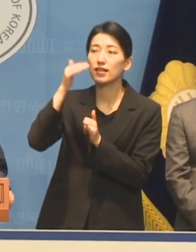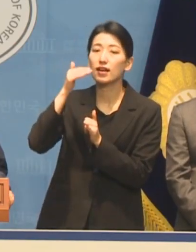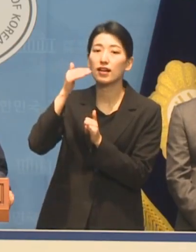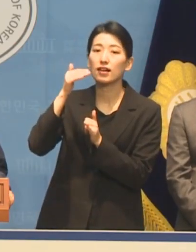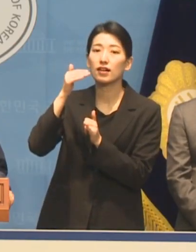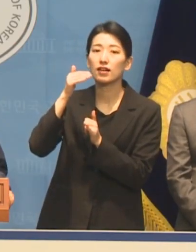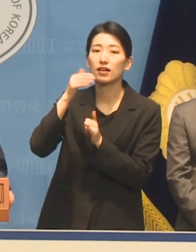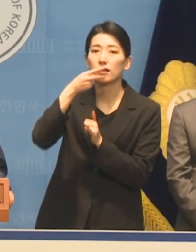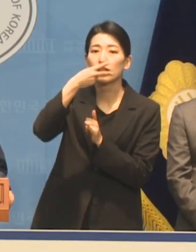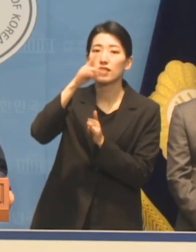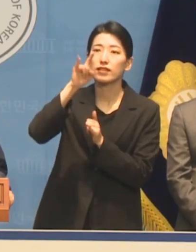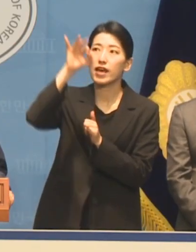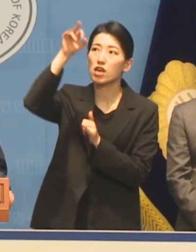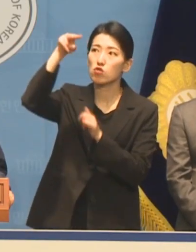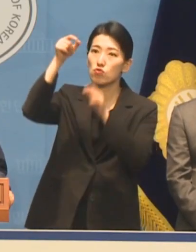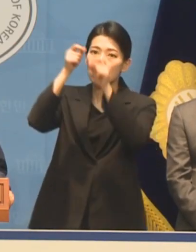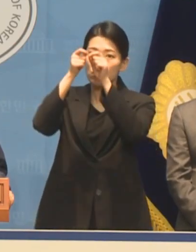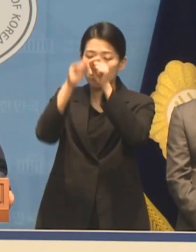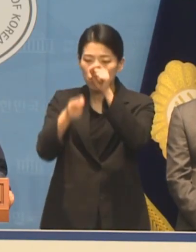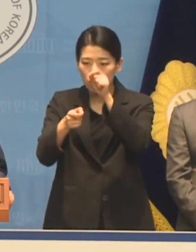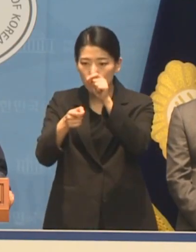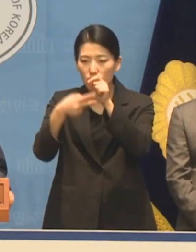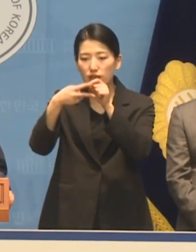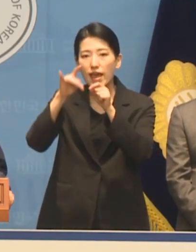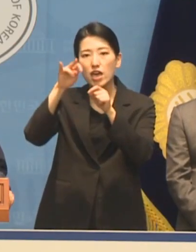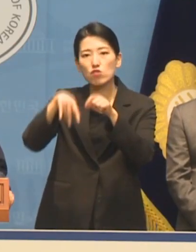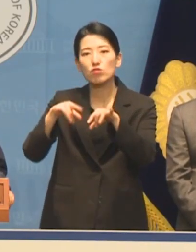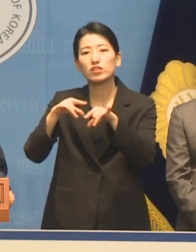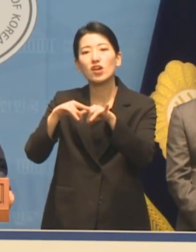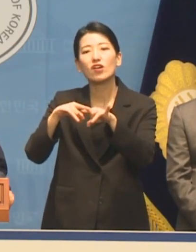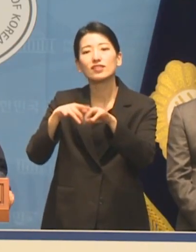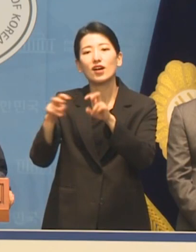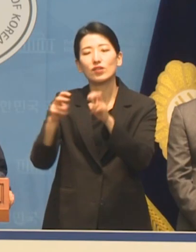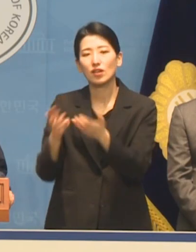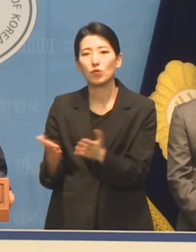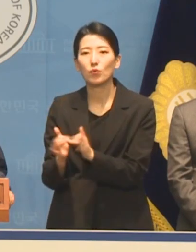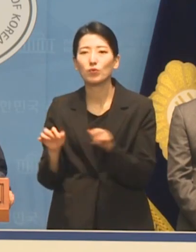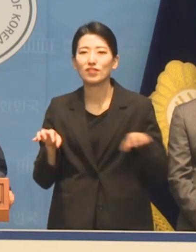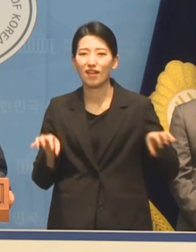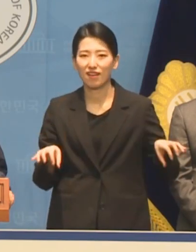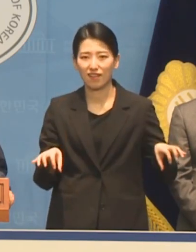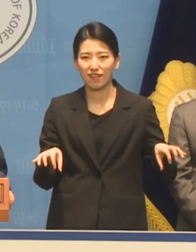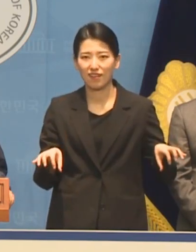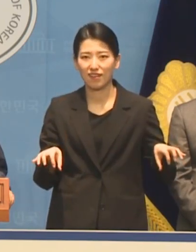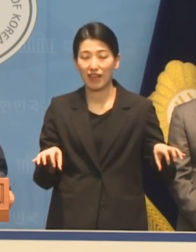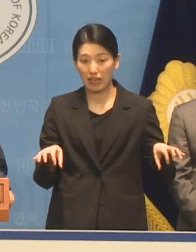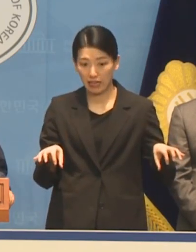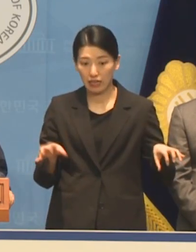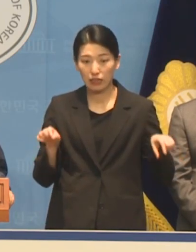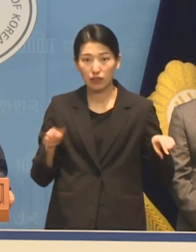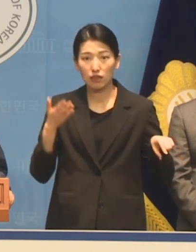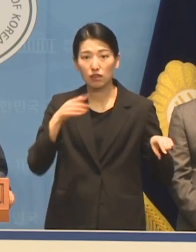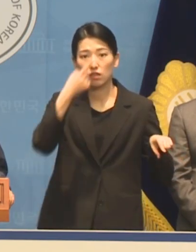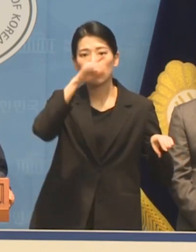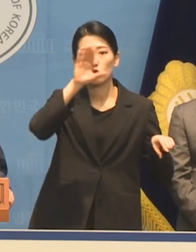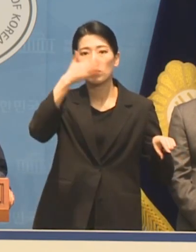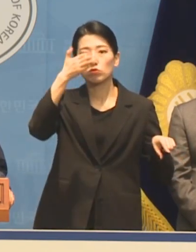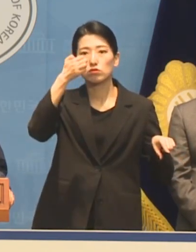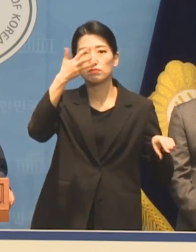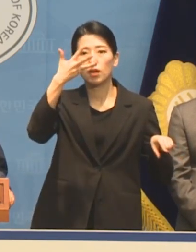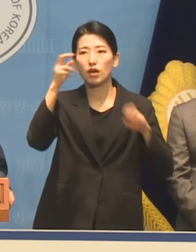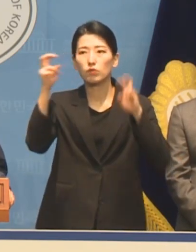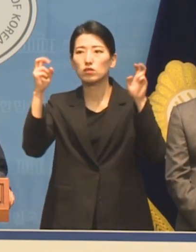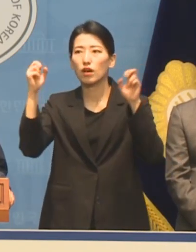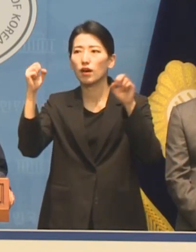있는 대우그룹 산하 대우전자 소속 노동자들이었습니다. 이들 기업들은 98년에 부도를